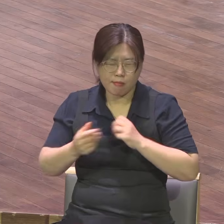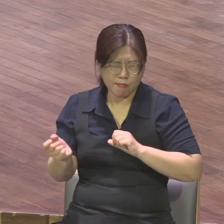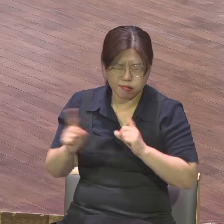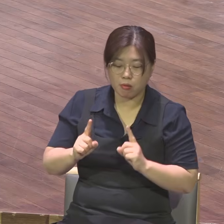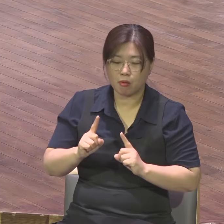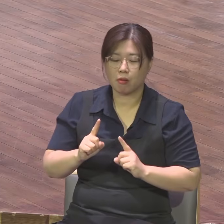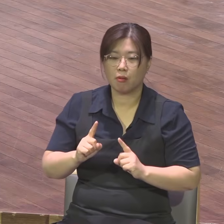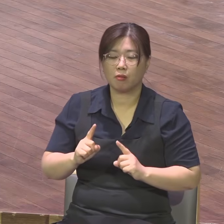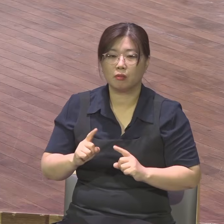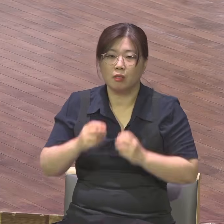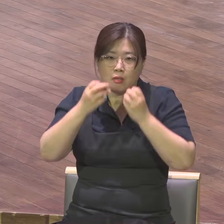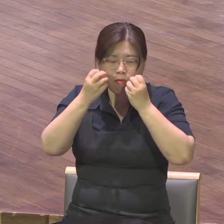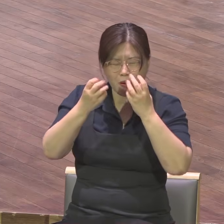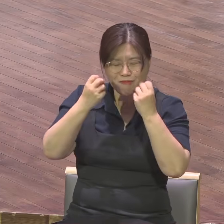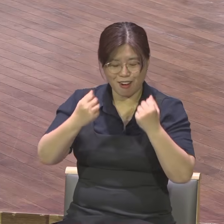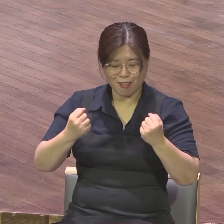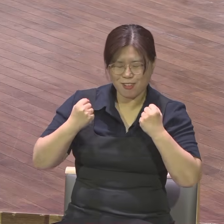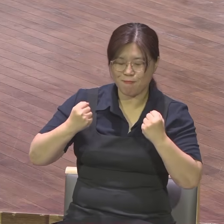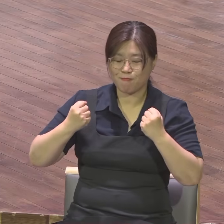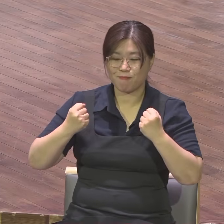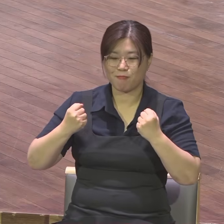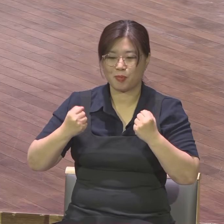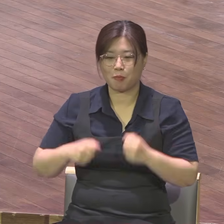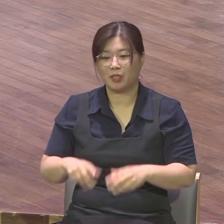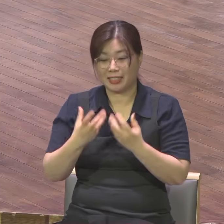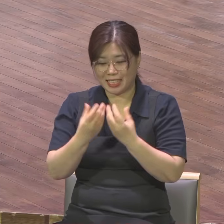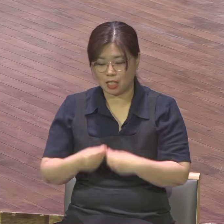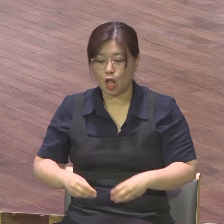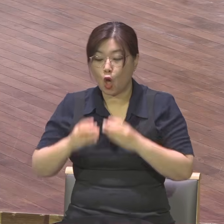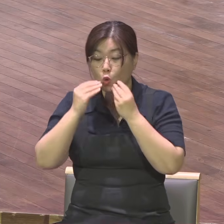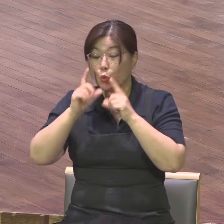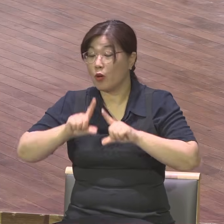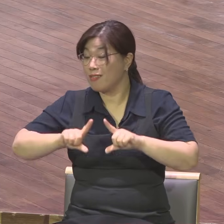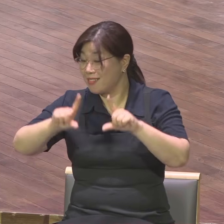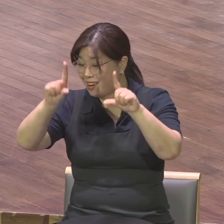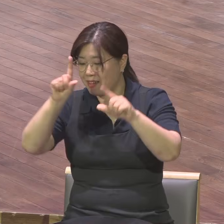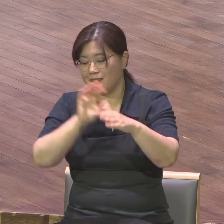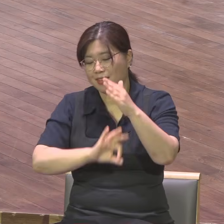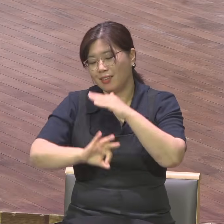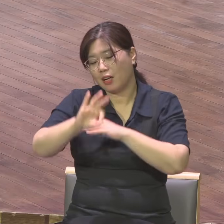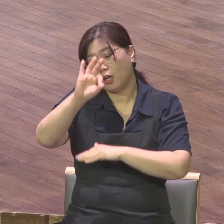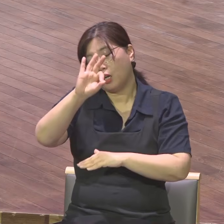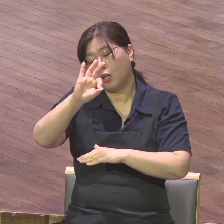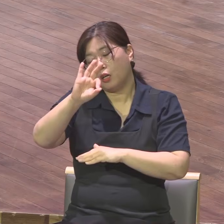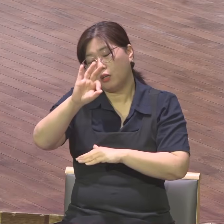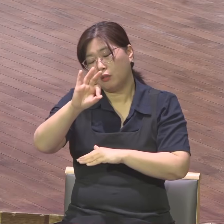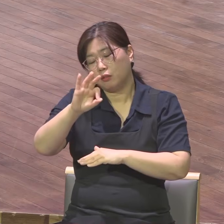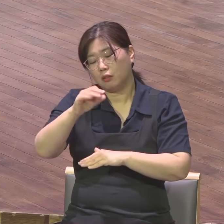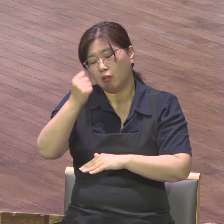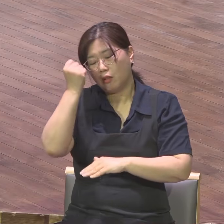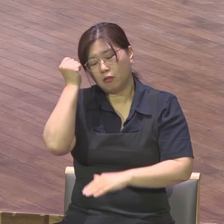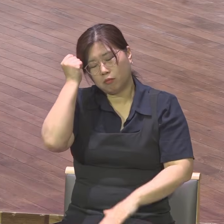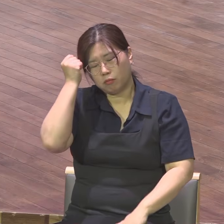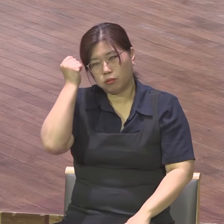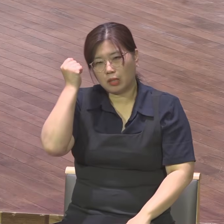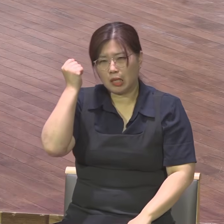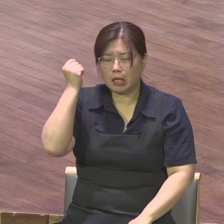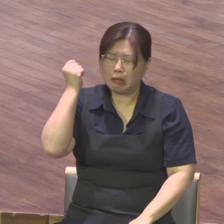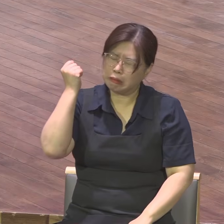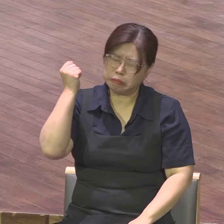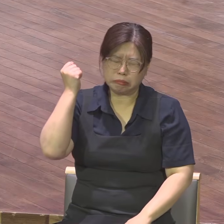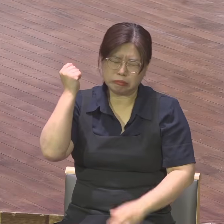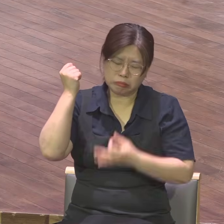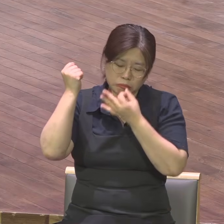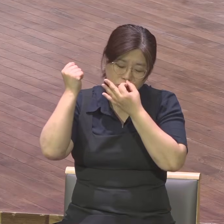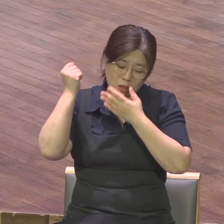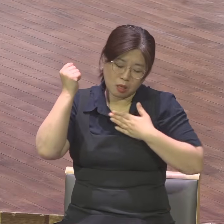그런데요 이상하게 올 때는 막 힘이 넘쳐가지고 막 전도하고 올 때는 힘이 넘쳐. 울며 씨를 뿌리러